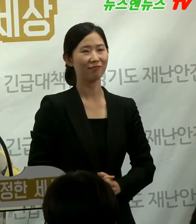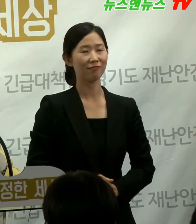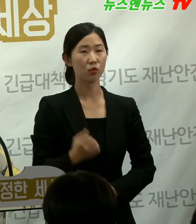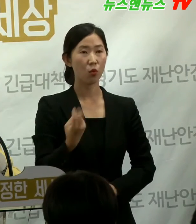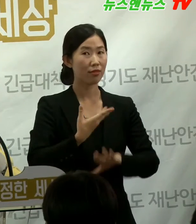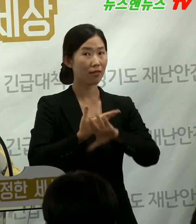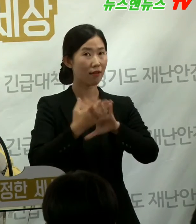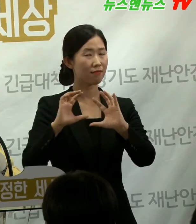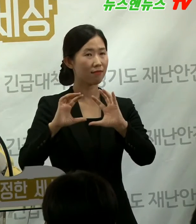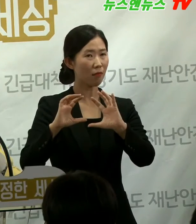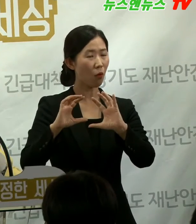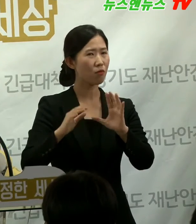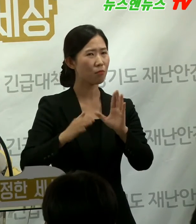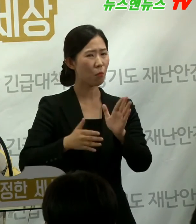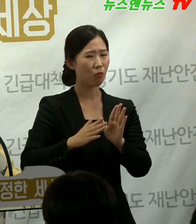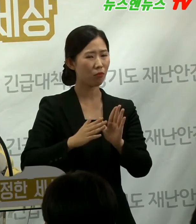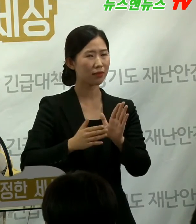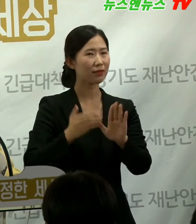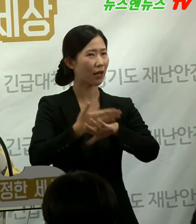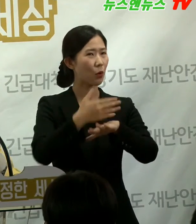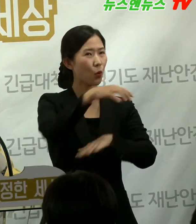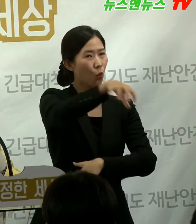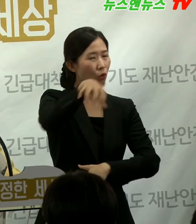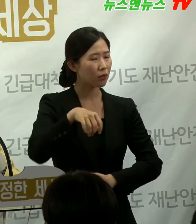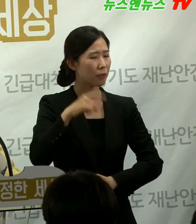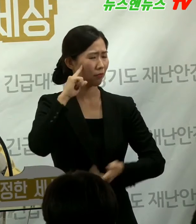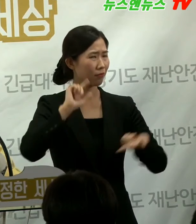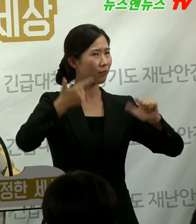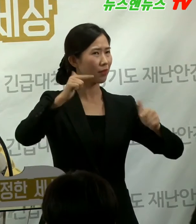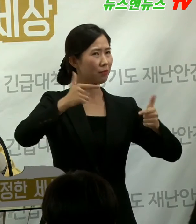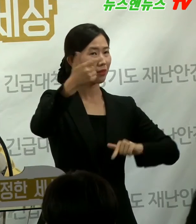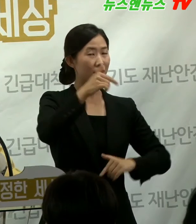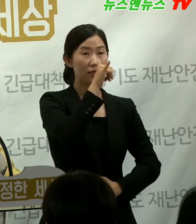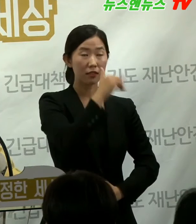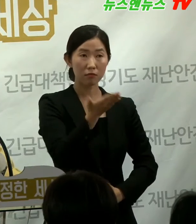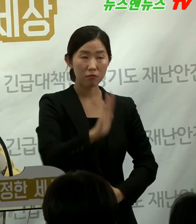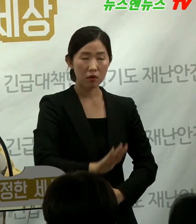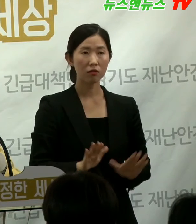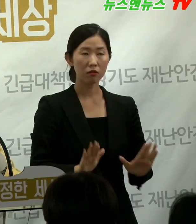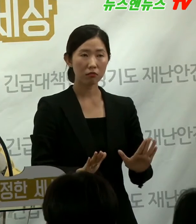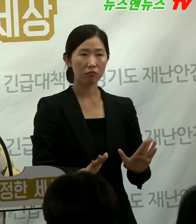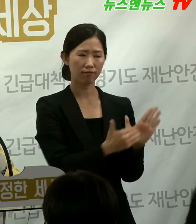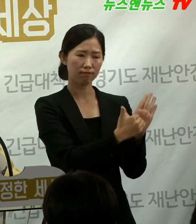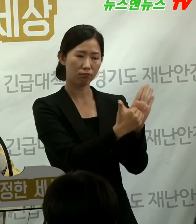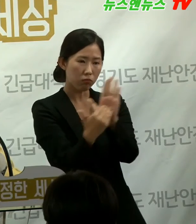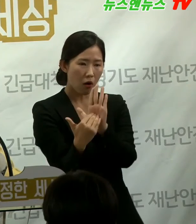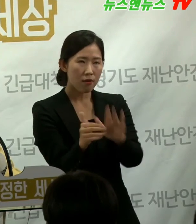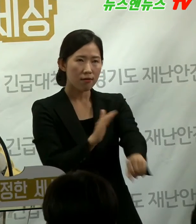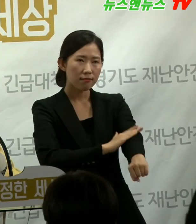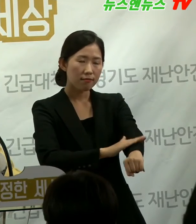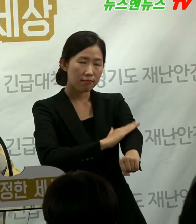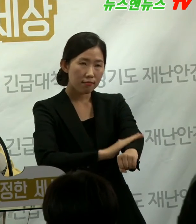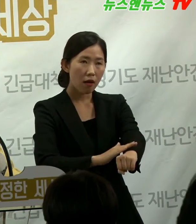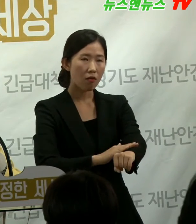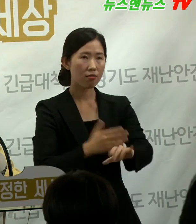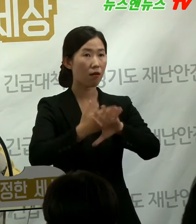있긴 합니다만 우수한 방역 체제로 성과를 내는 것을 인정받고 있는 이유가 있는가